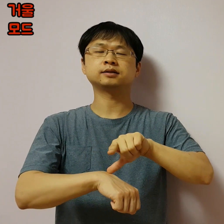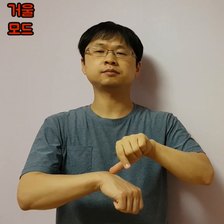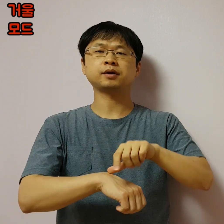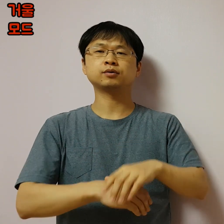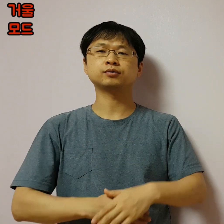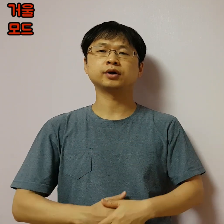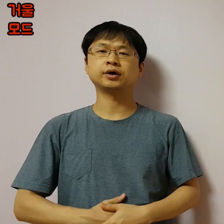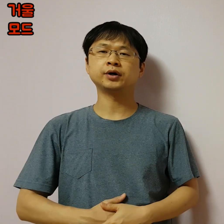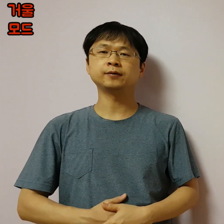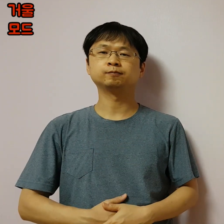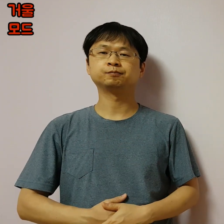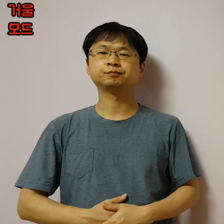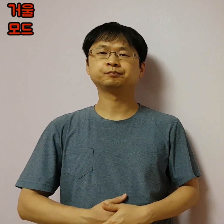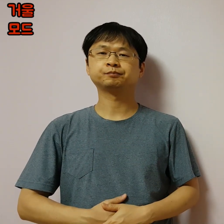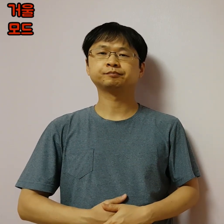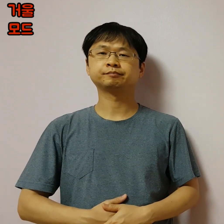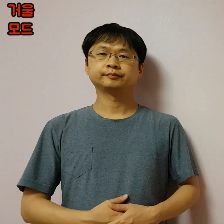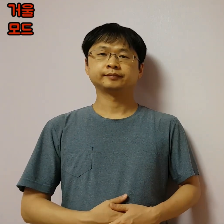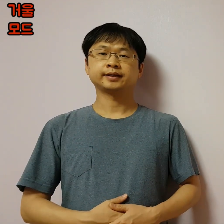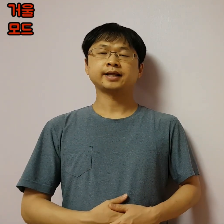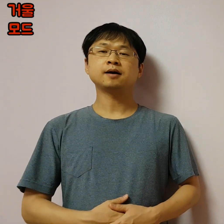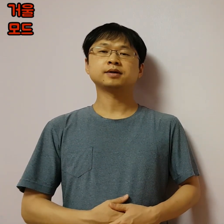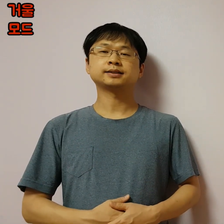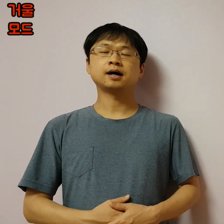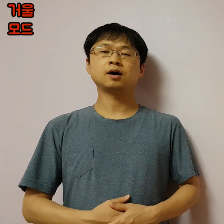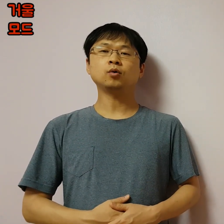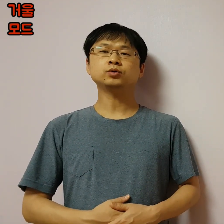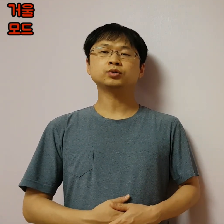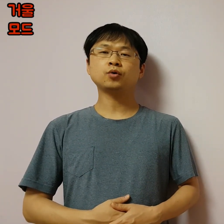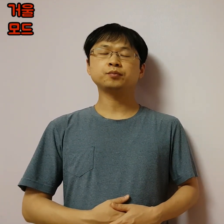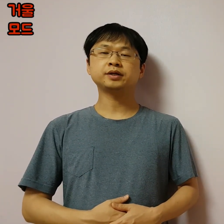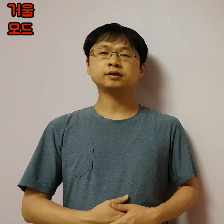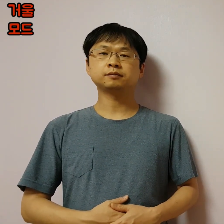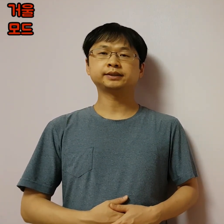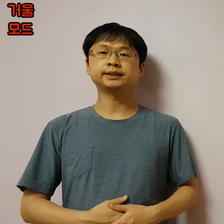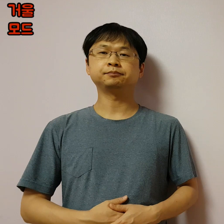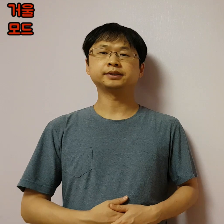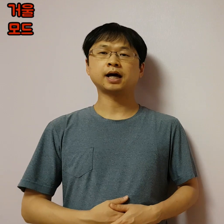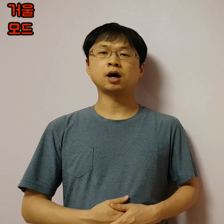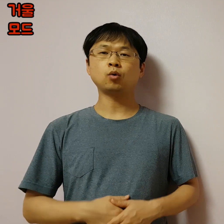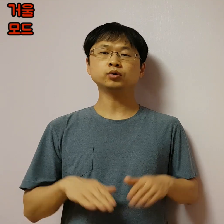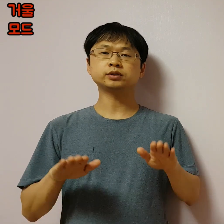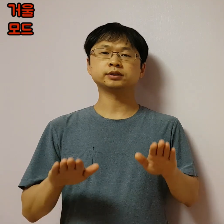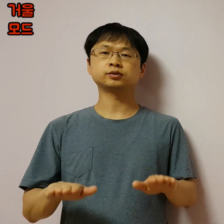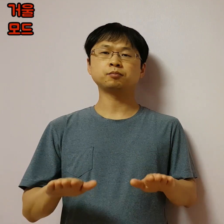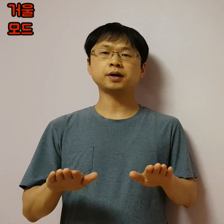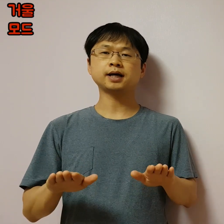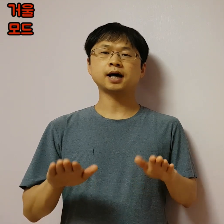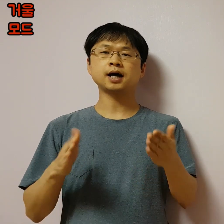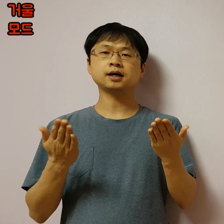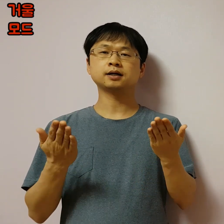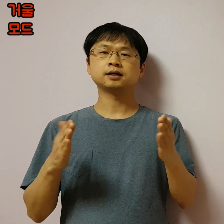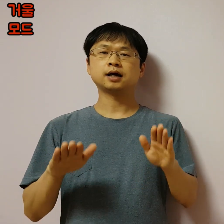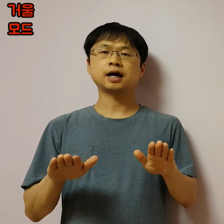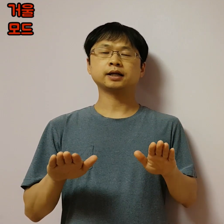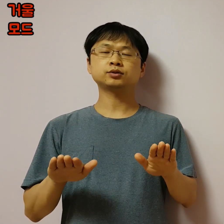시간들을 배웠고요. 다음 가사 오늘도 미련 없이입니다. 오늘은 손바닥